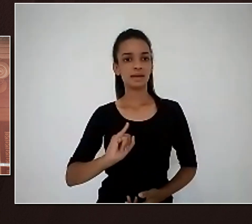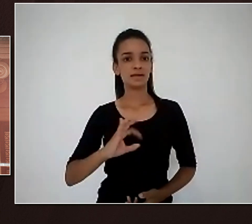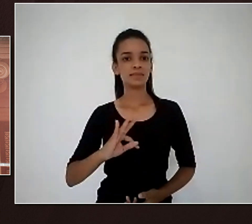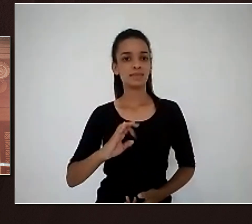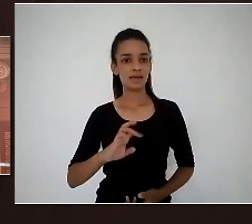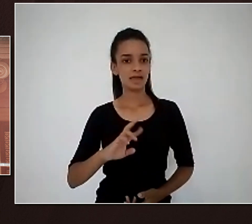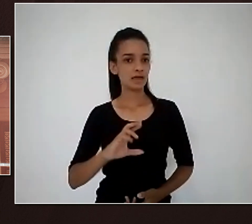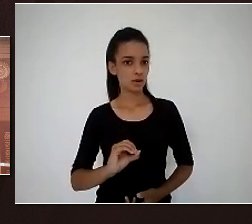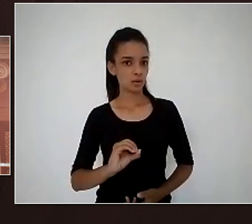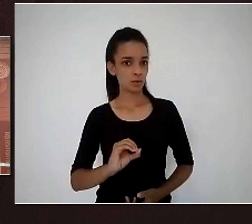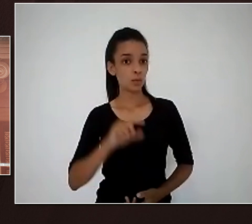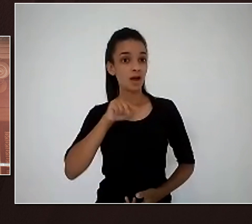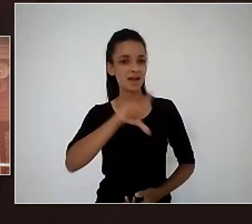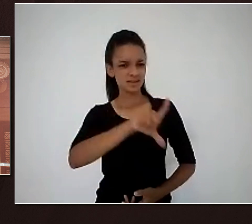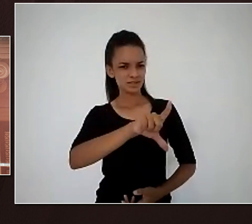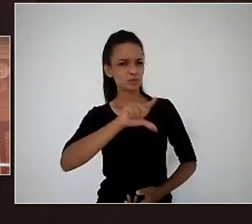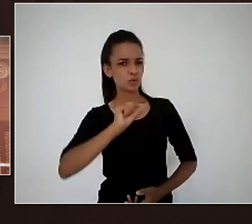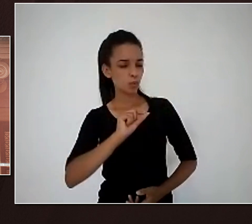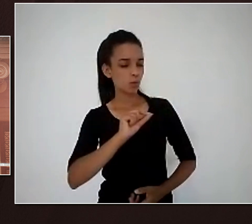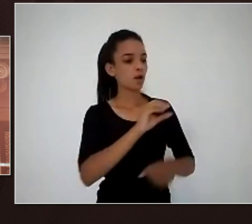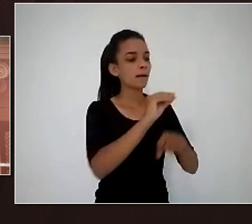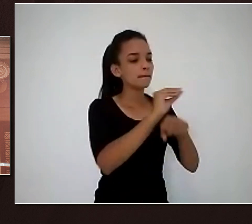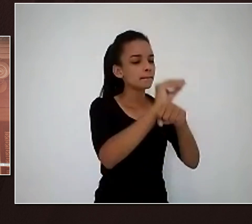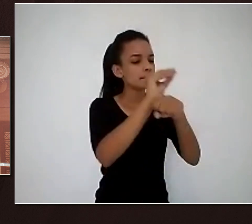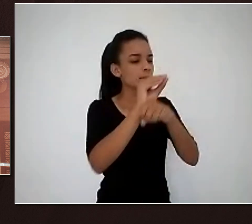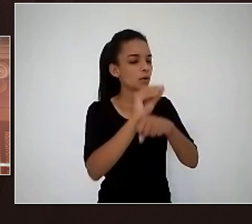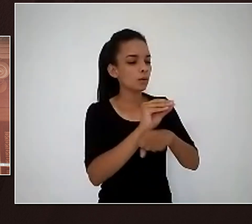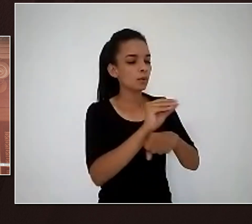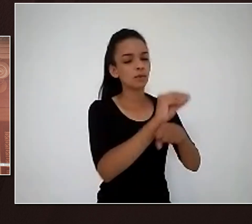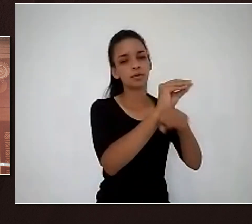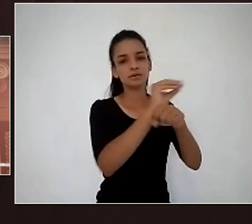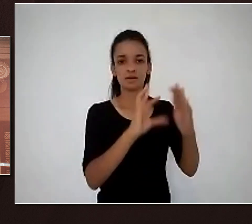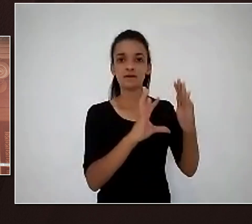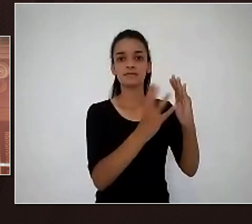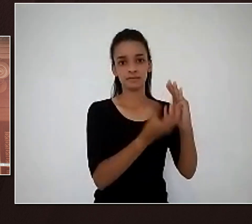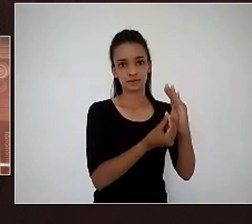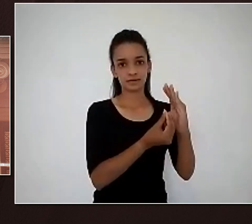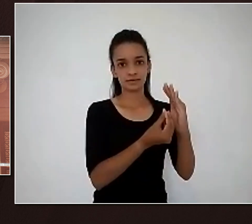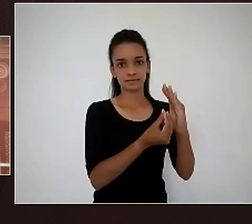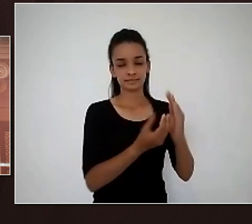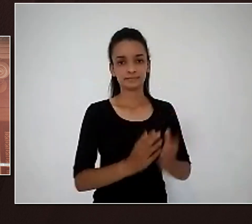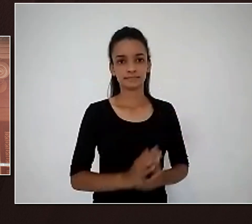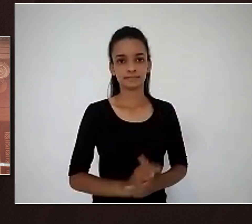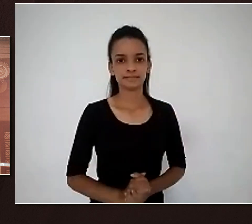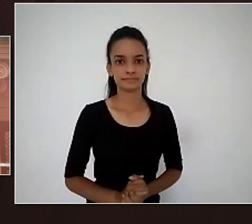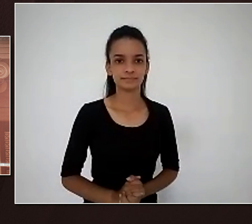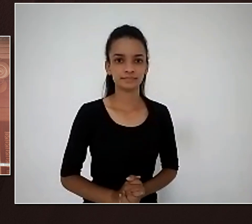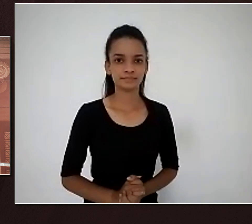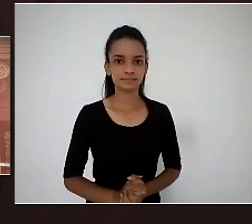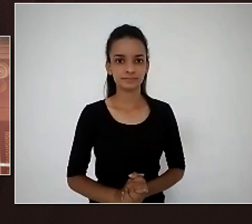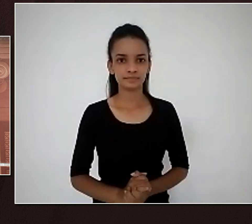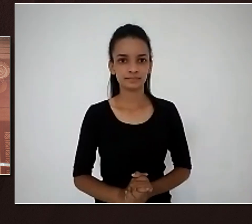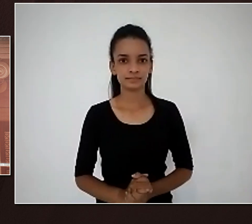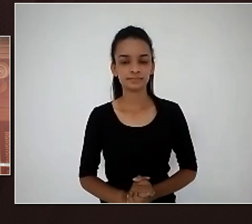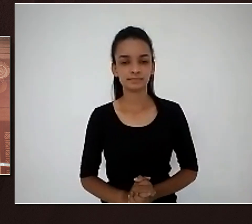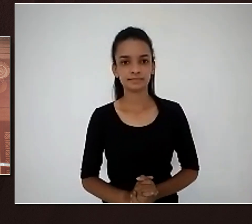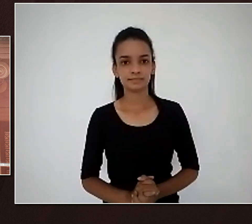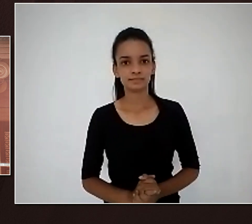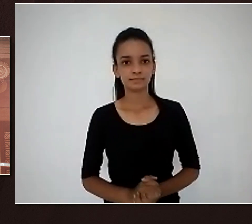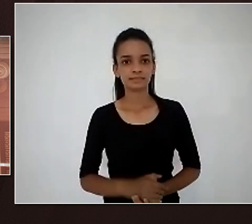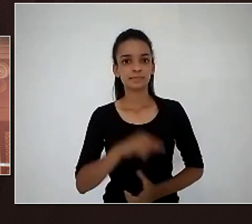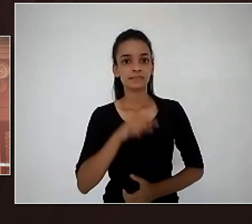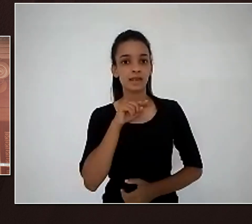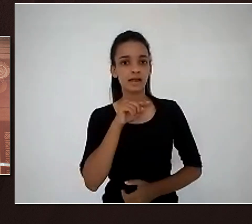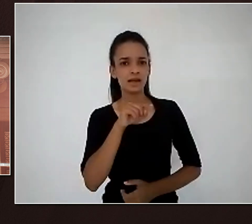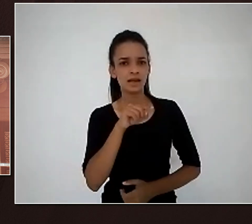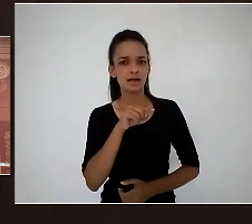igreja, cuidar do rebanho da igreja, não é isso? Levar a igreja adiante, né? Eu diria assim, faria parte daquele vaso,